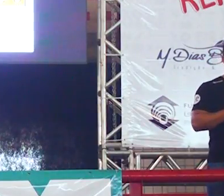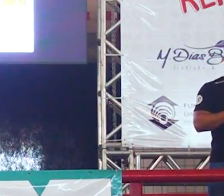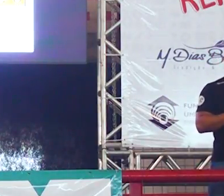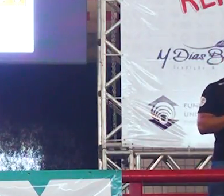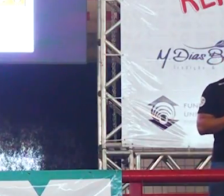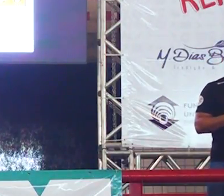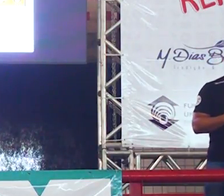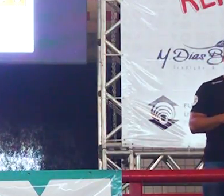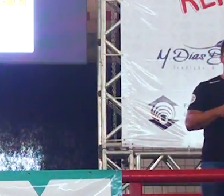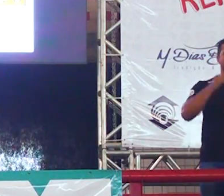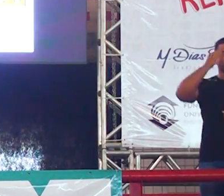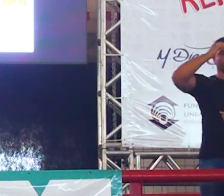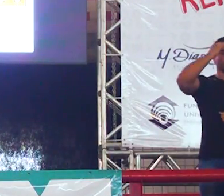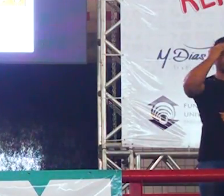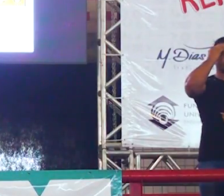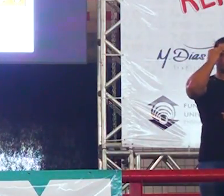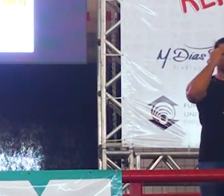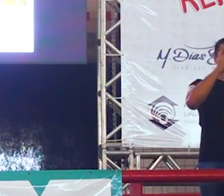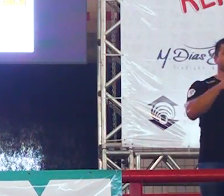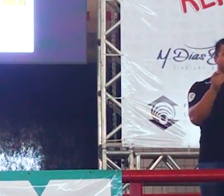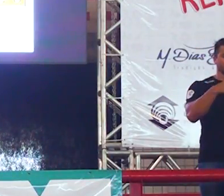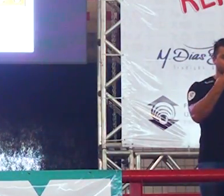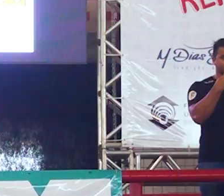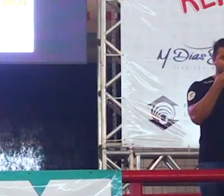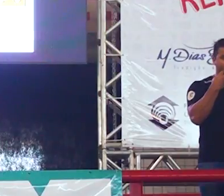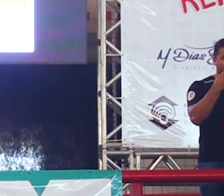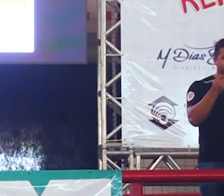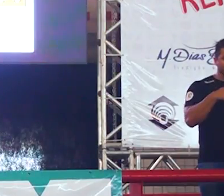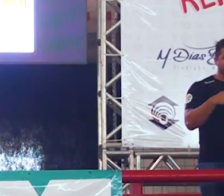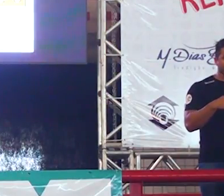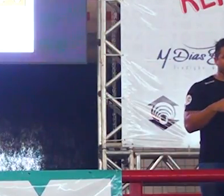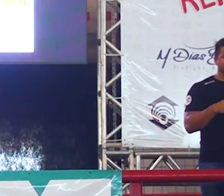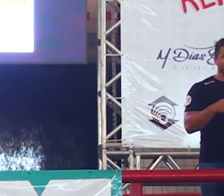Caiu uma lágrima agora no olho. Vamos ver aqui. Deixa eu ver se eu consigo fazer um negócio aqui.